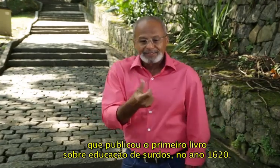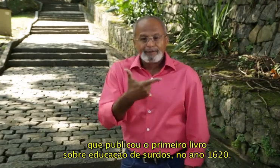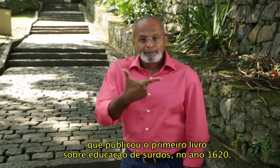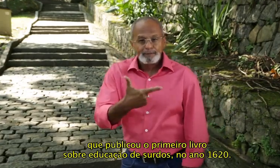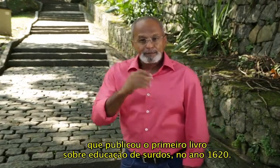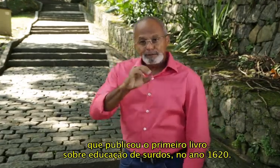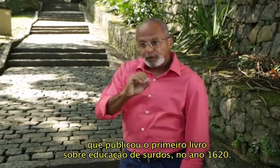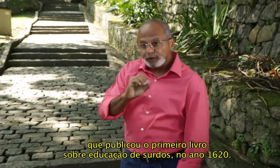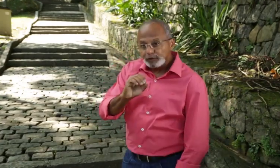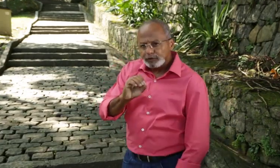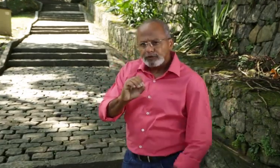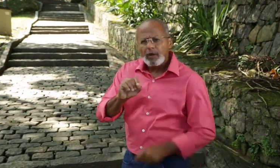1620.